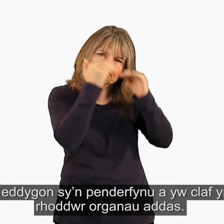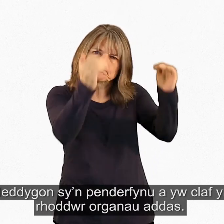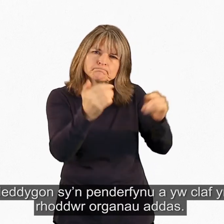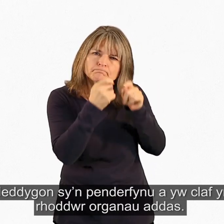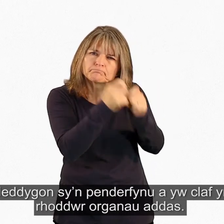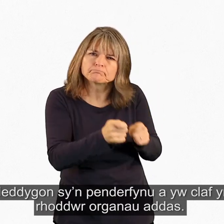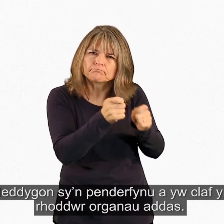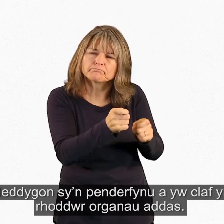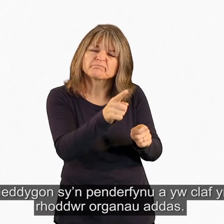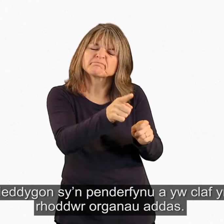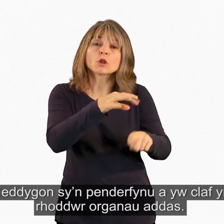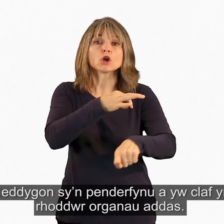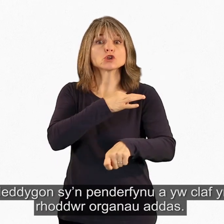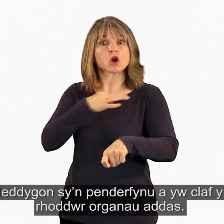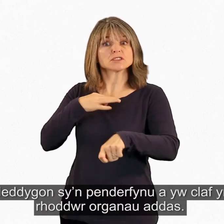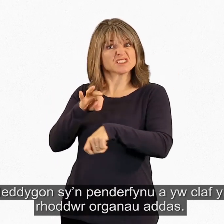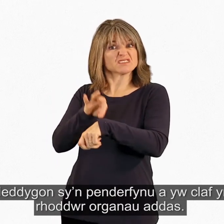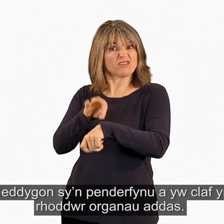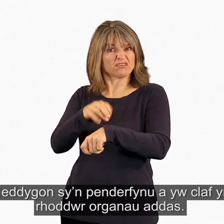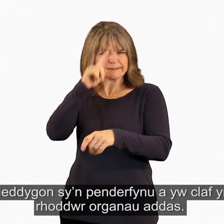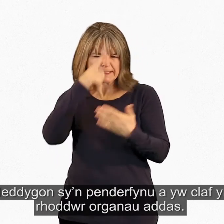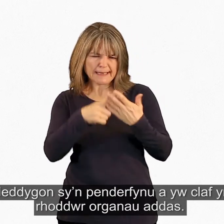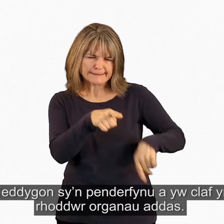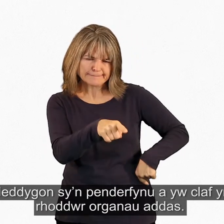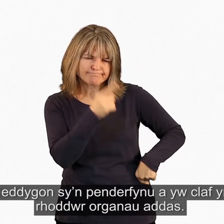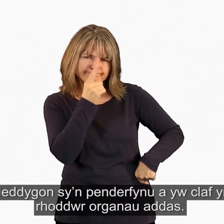Meddygon sy'n penderfynu a yw claf yn rhodd yr organau addas